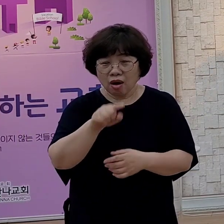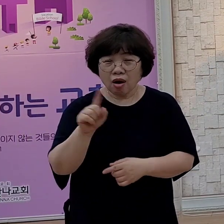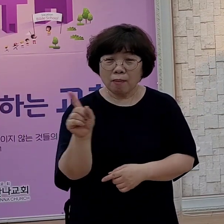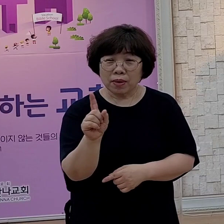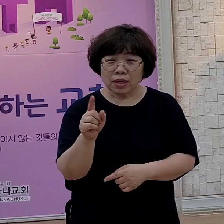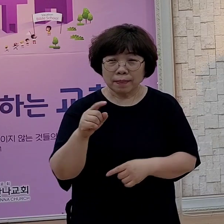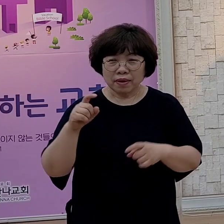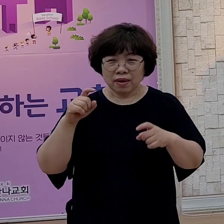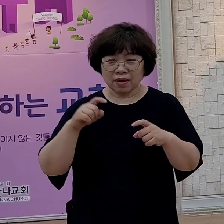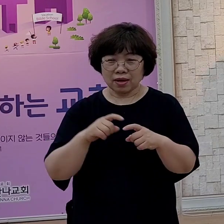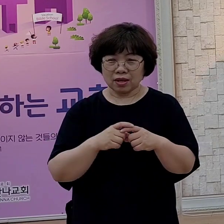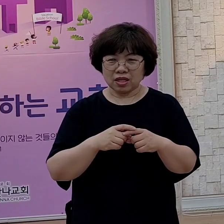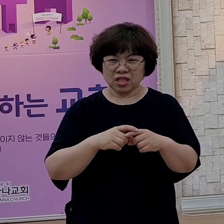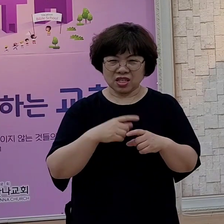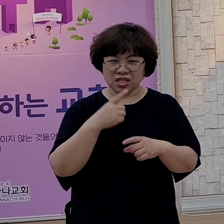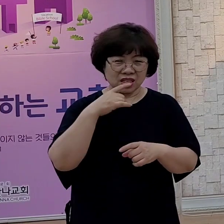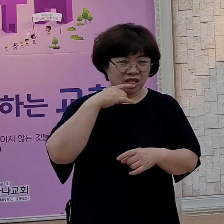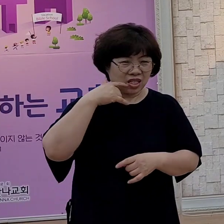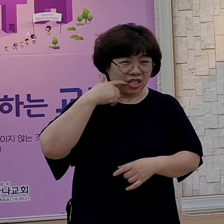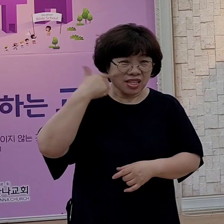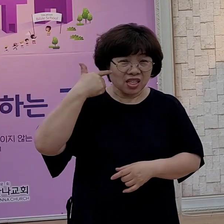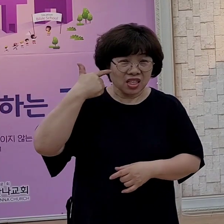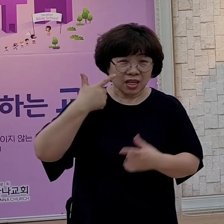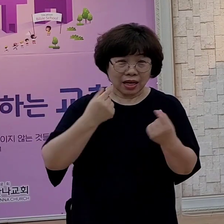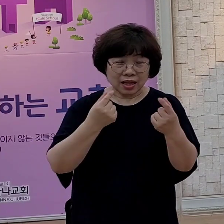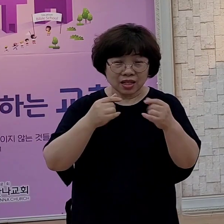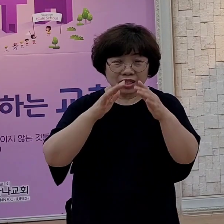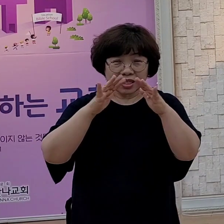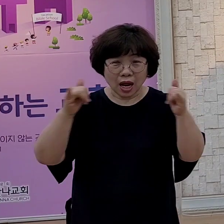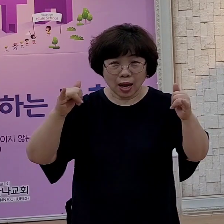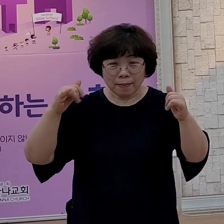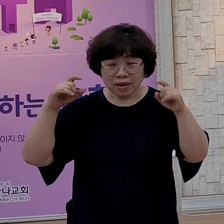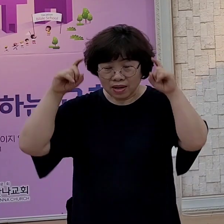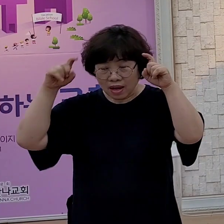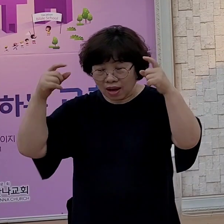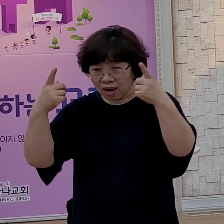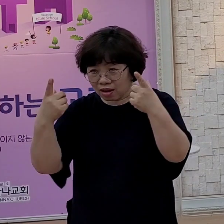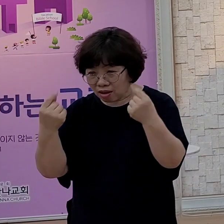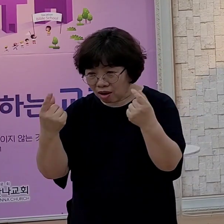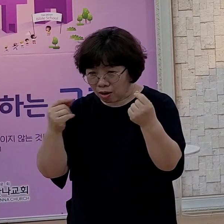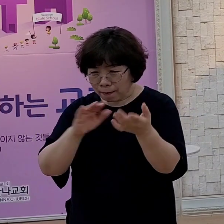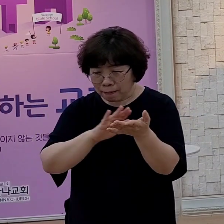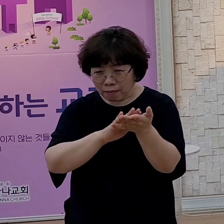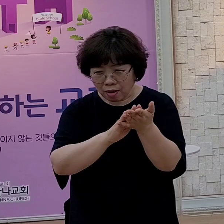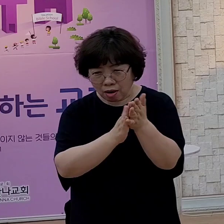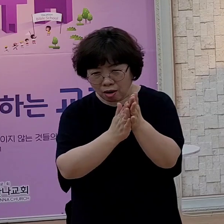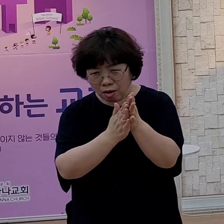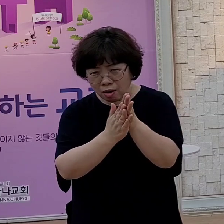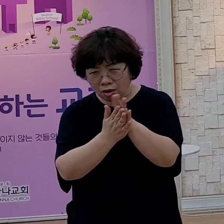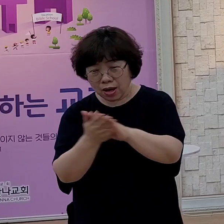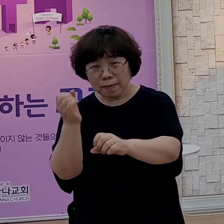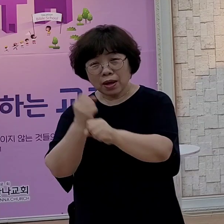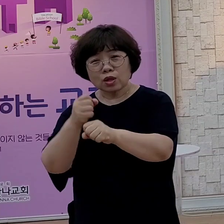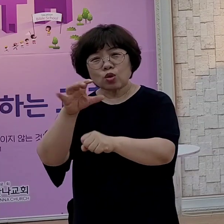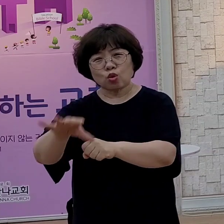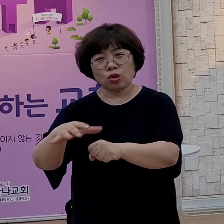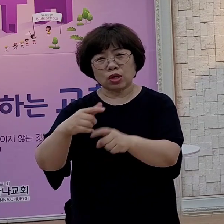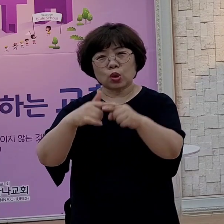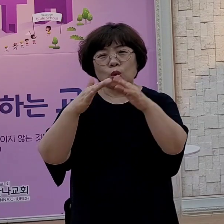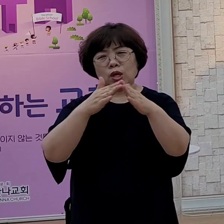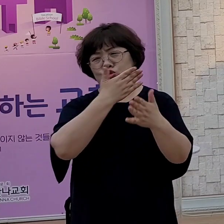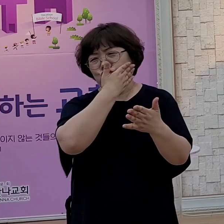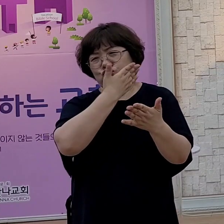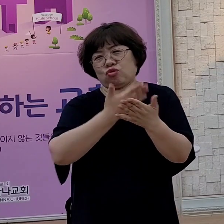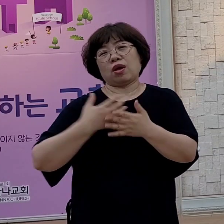양처럼 바뀌어가는 것. 이게 정말 교회의 중요한 역할이라 이렇게 봅니다. 자, 여러분,